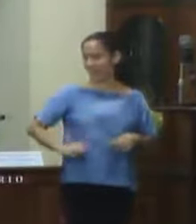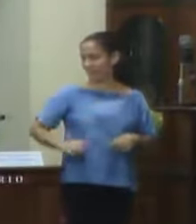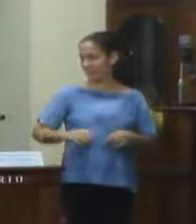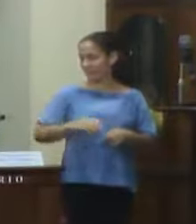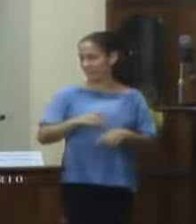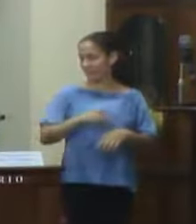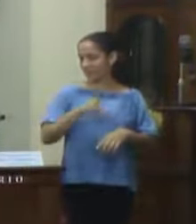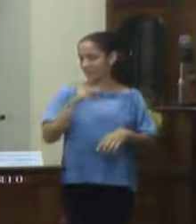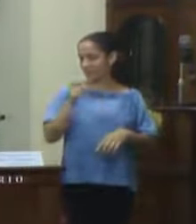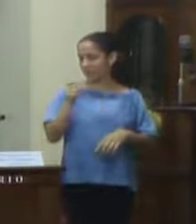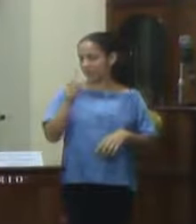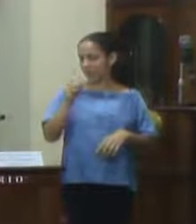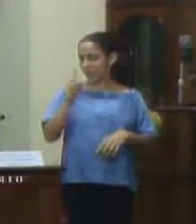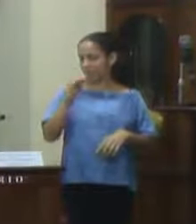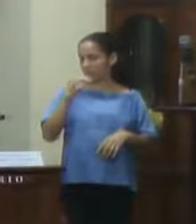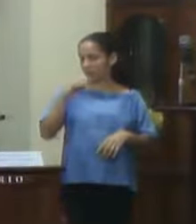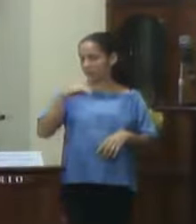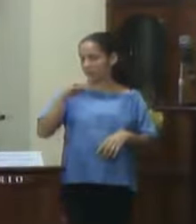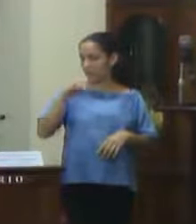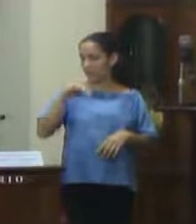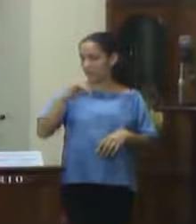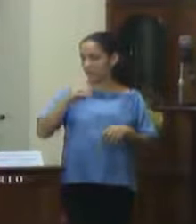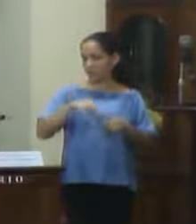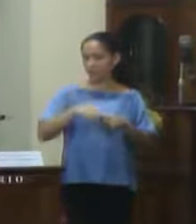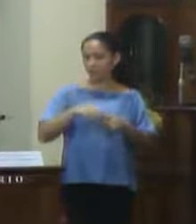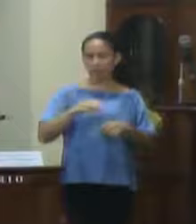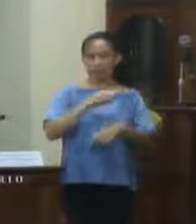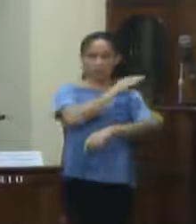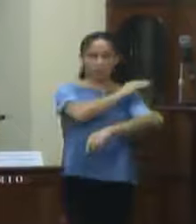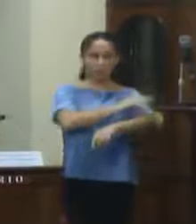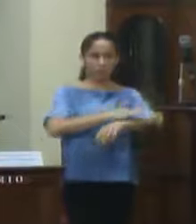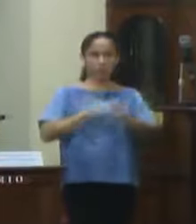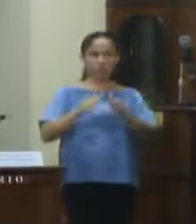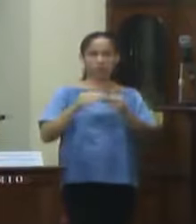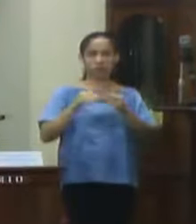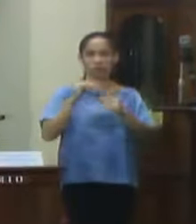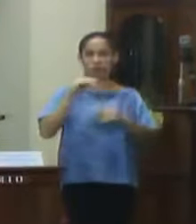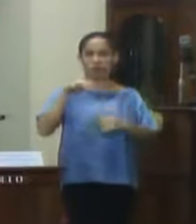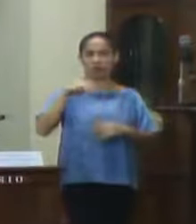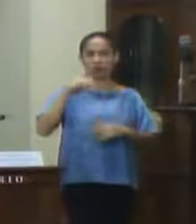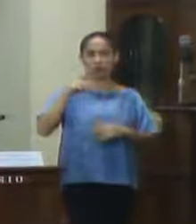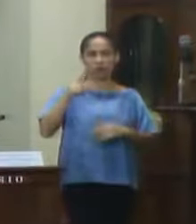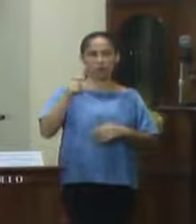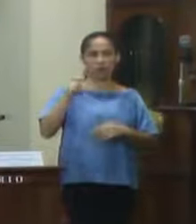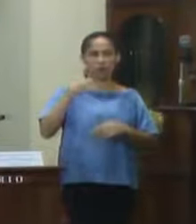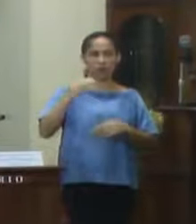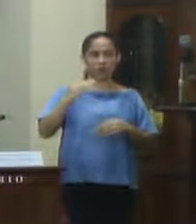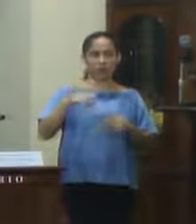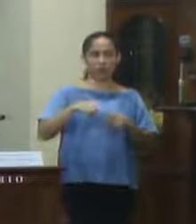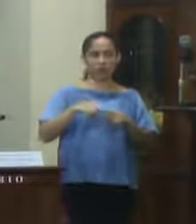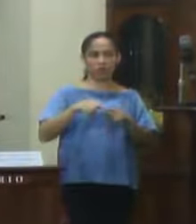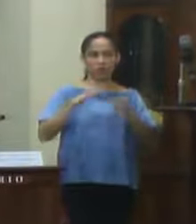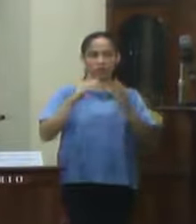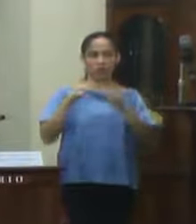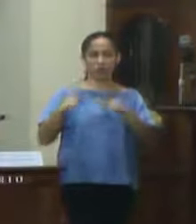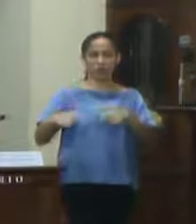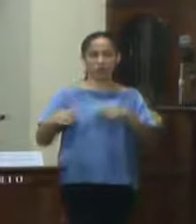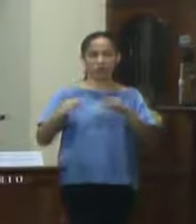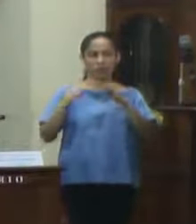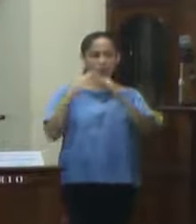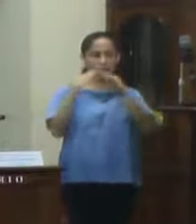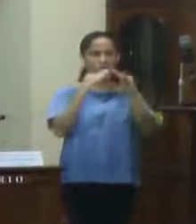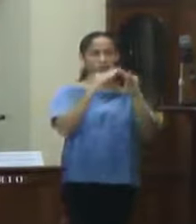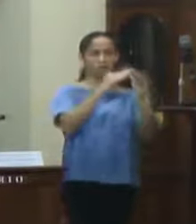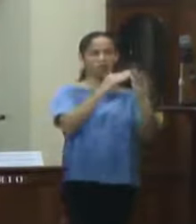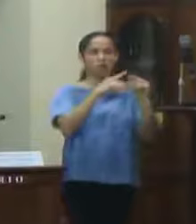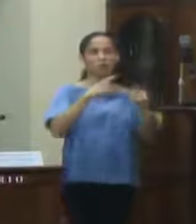Cultural, INEPAC, solicitando-lhes autorização para instalação de casinhas para abrigarem cães abandonados em